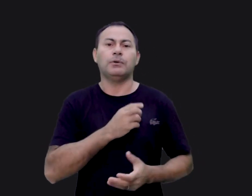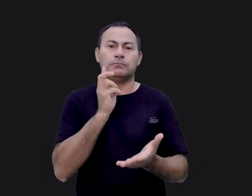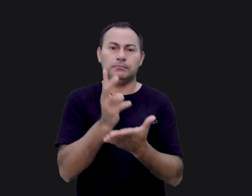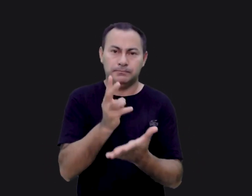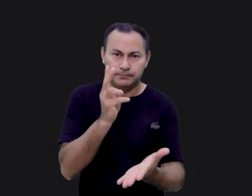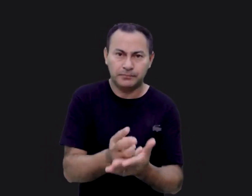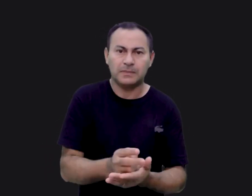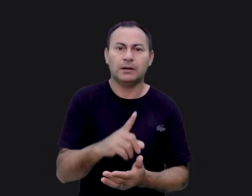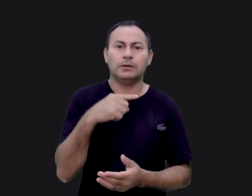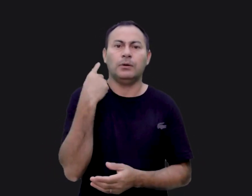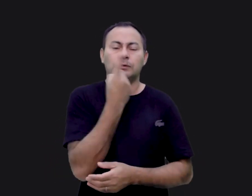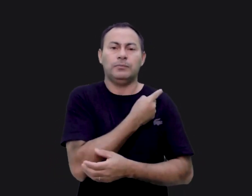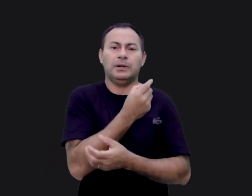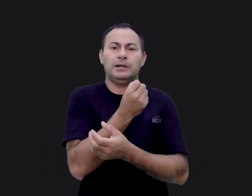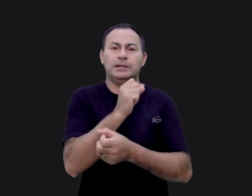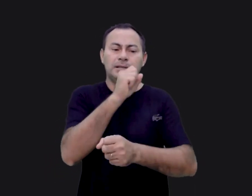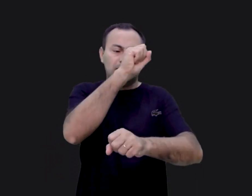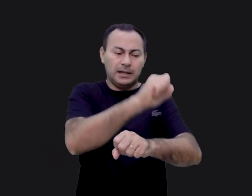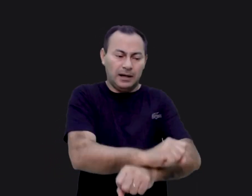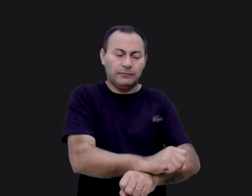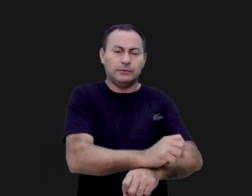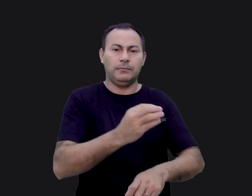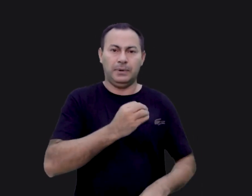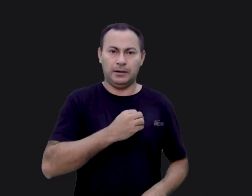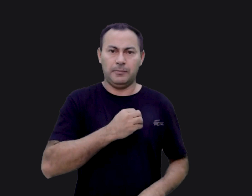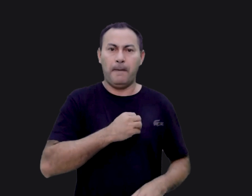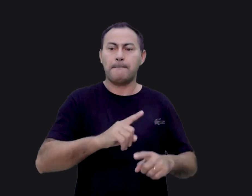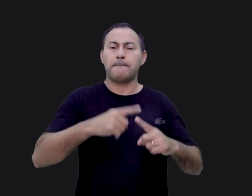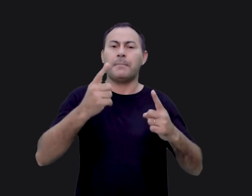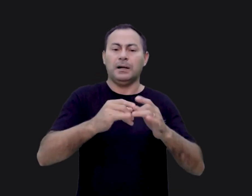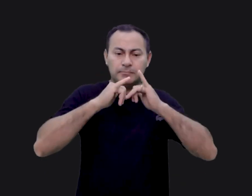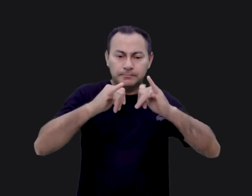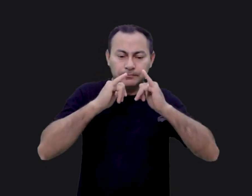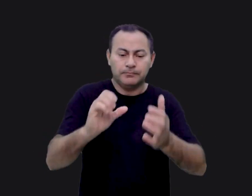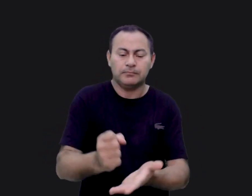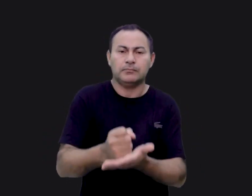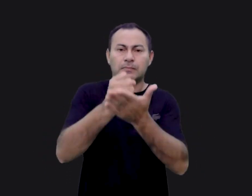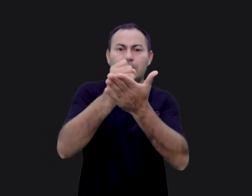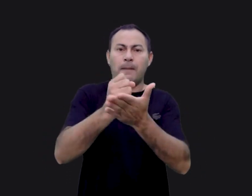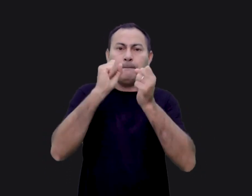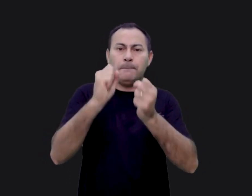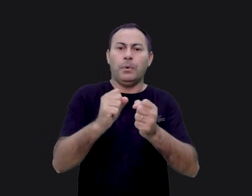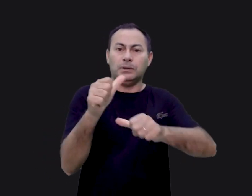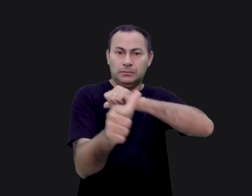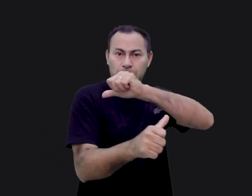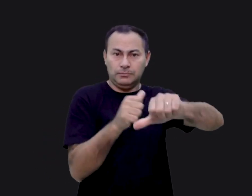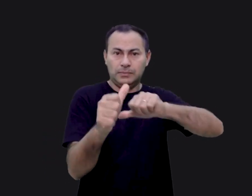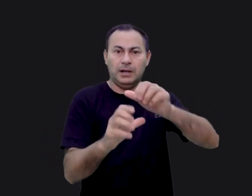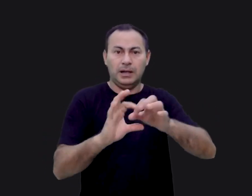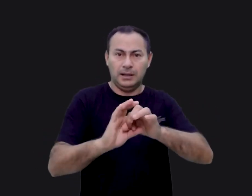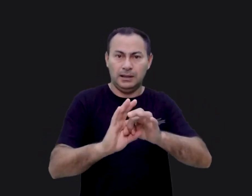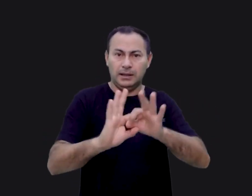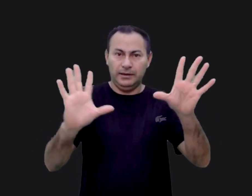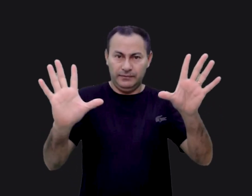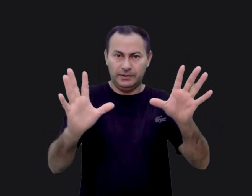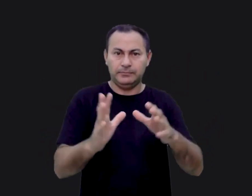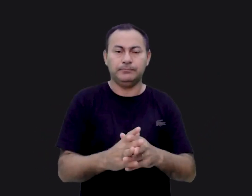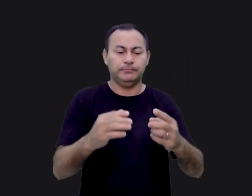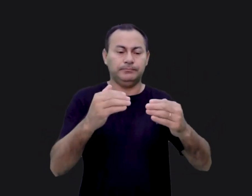pecamos continuamente, somos escravos do pecado. Mas ele pregou a salvação que pode nos tornar livres.